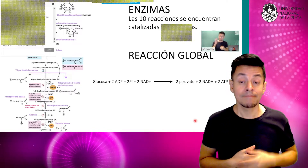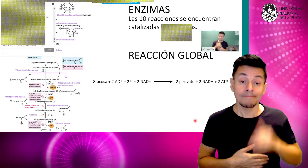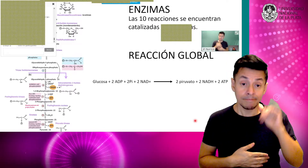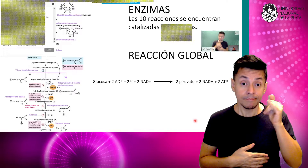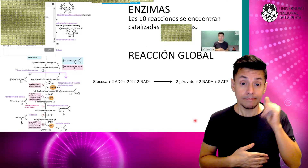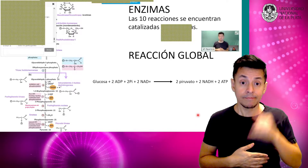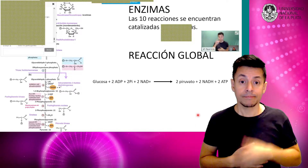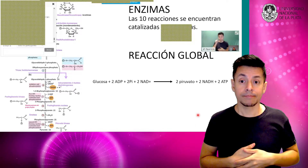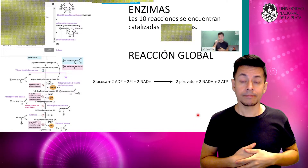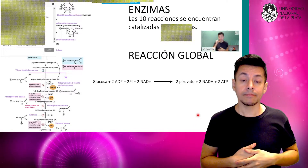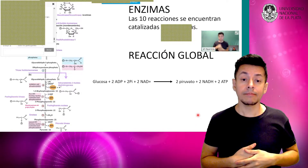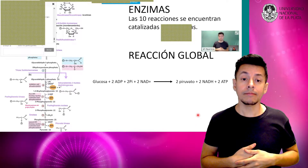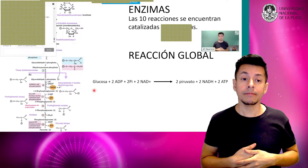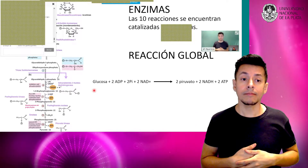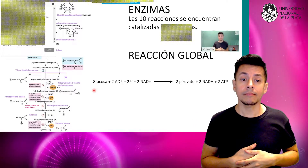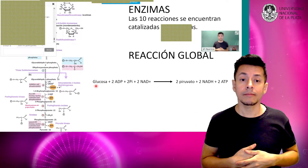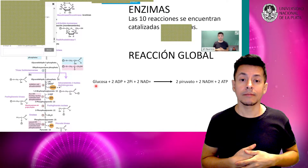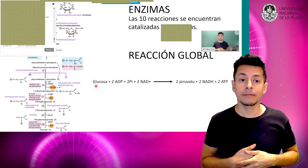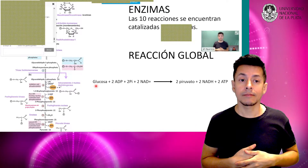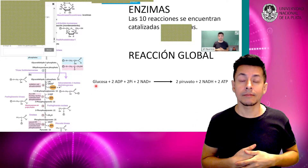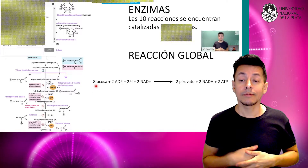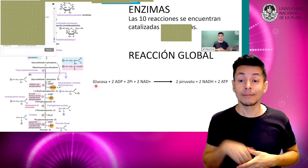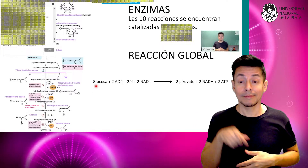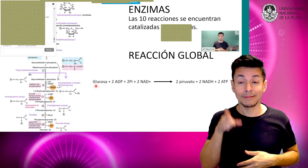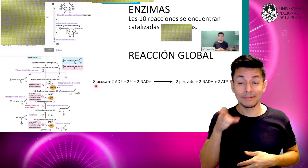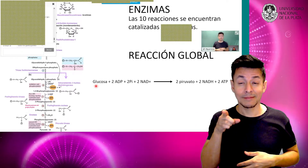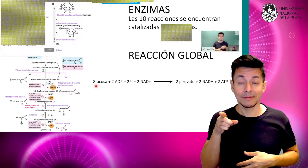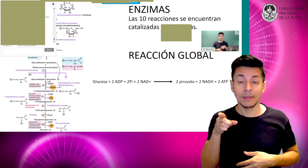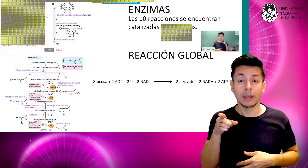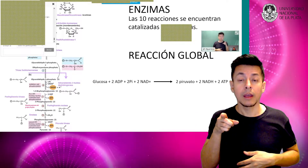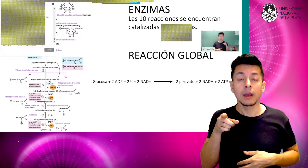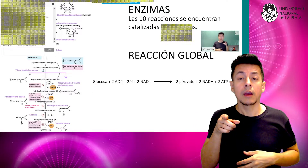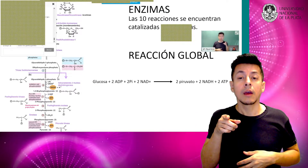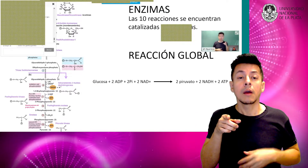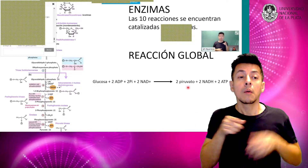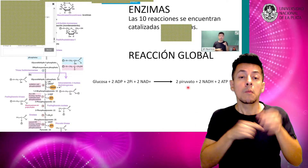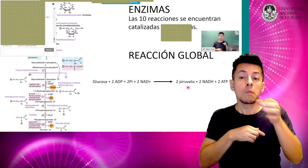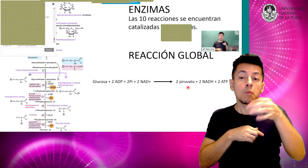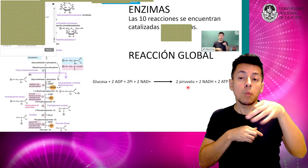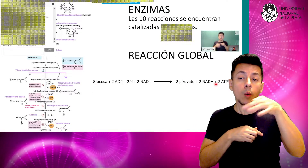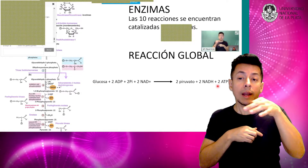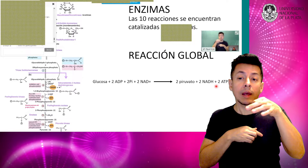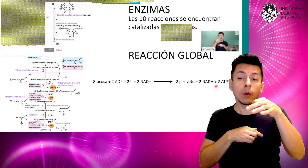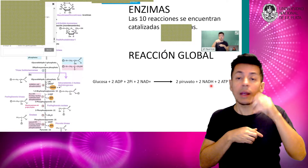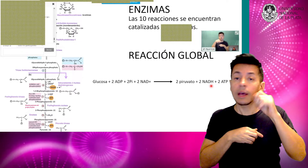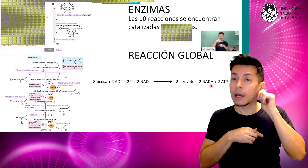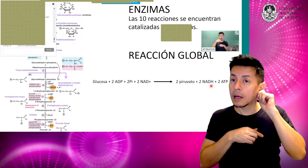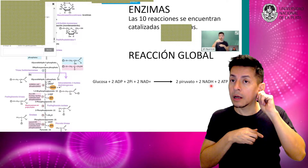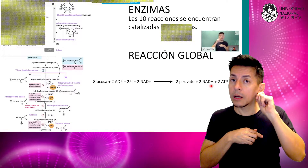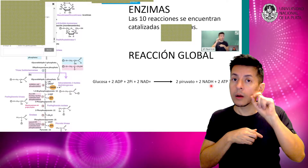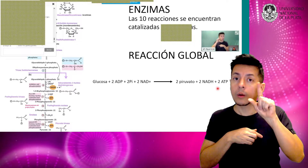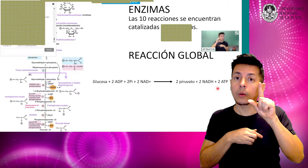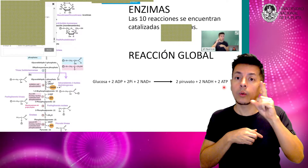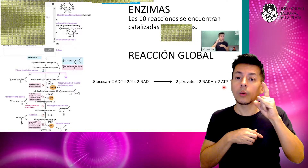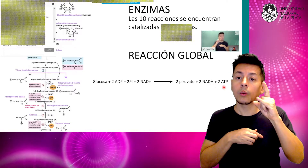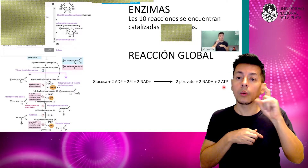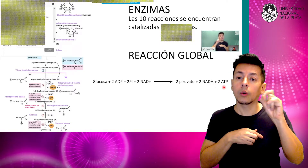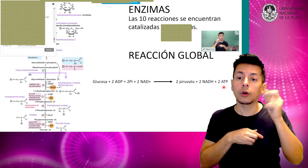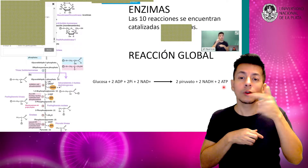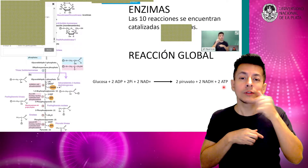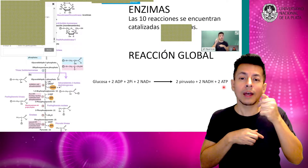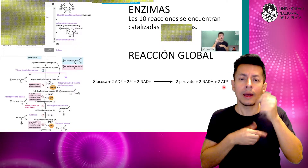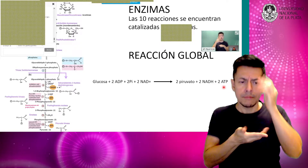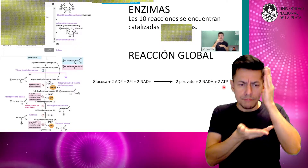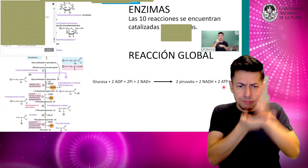vía metabólica, a partir de romper la molécula de glucosa en 2 moléculas de piruvato, estamos obteniendo, además de electrones,